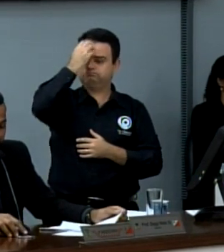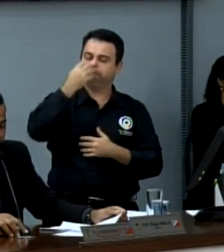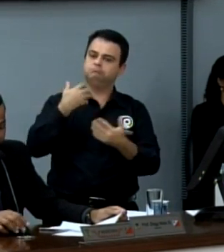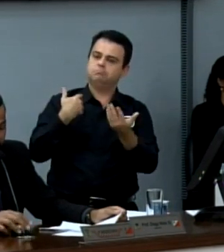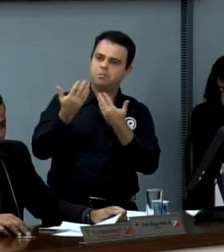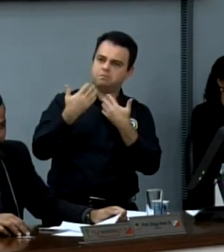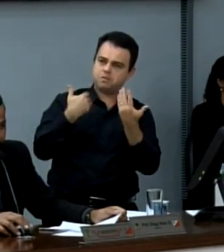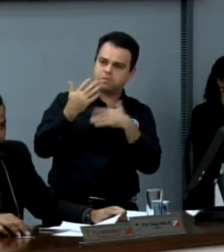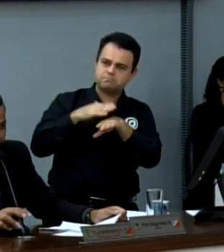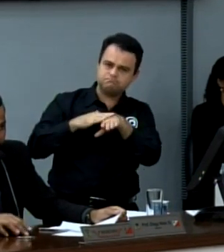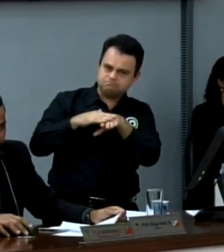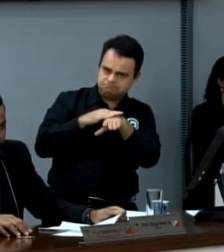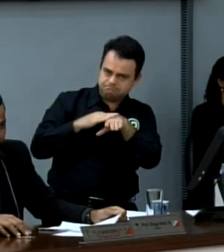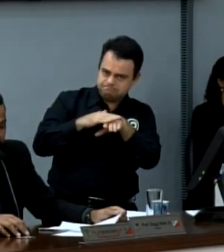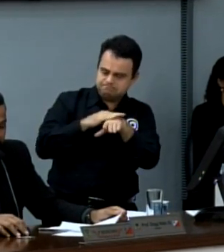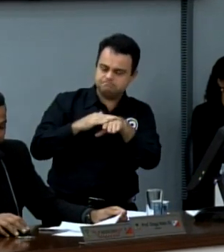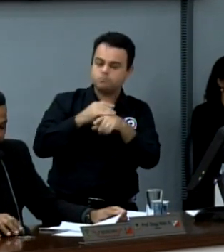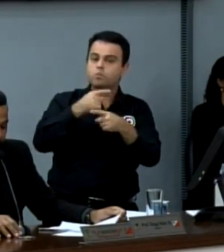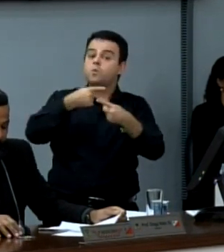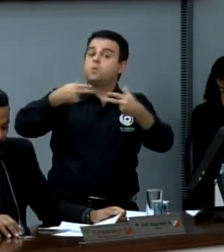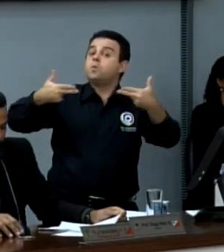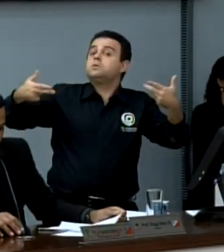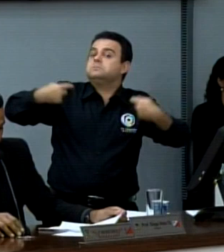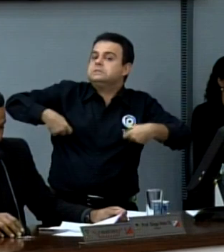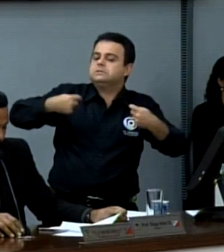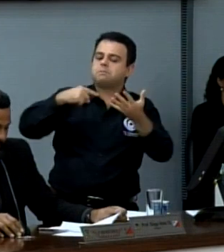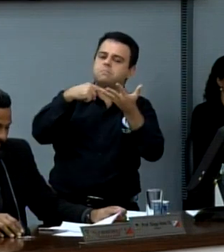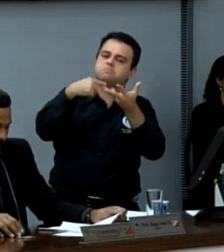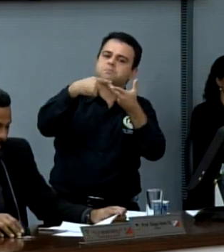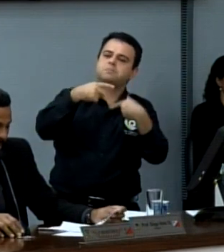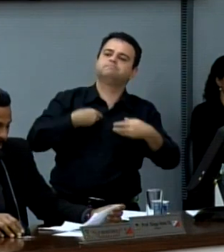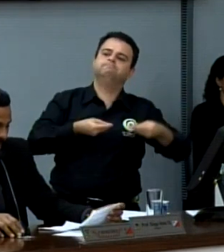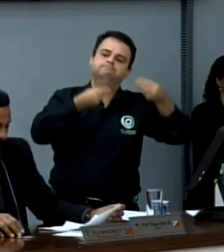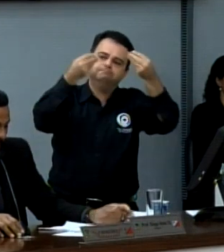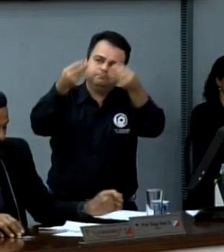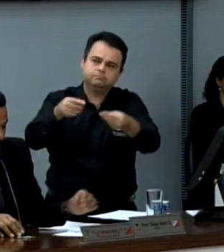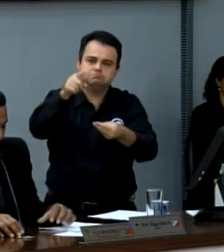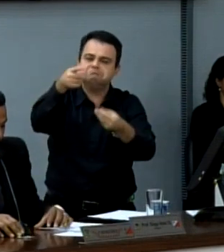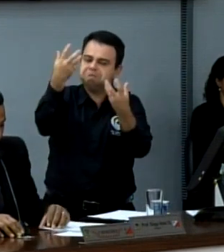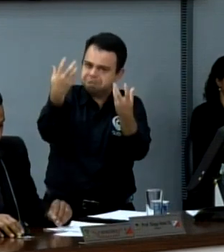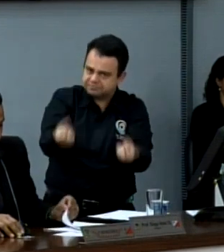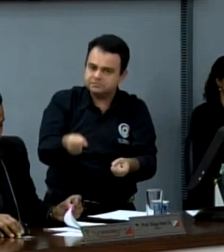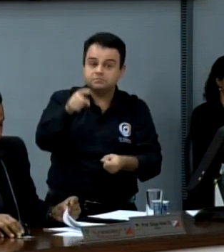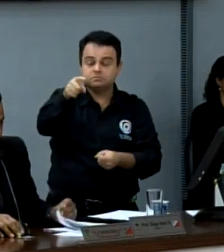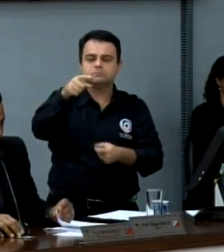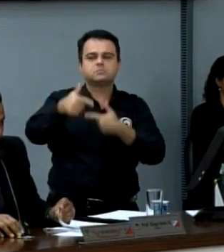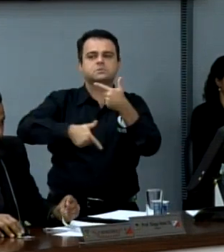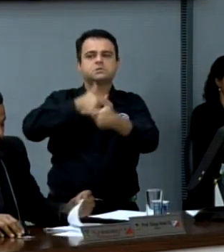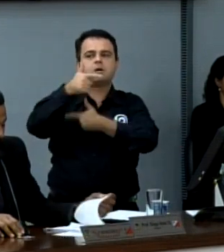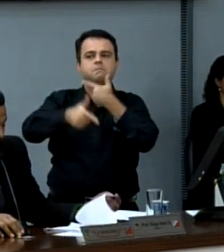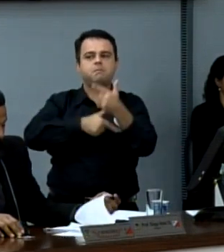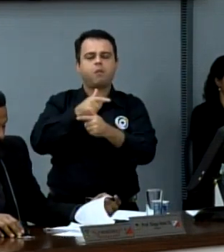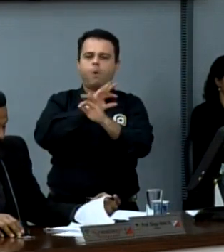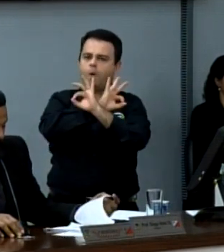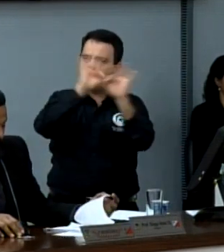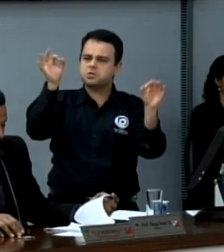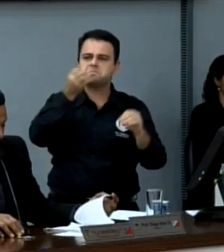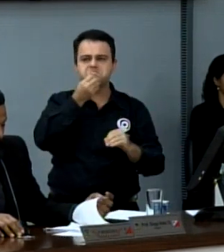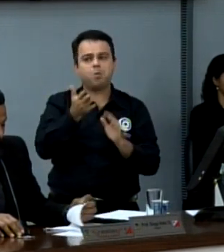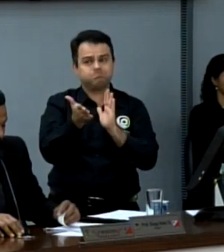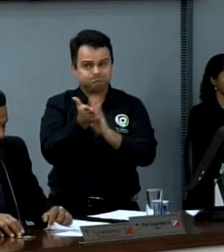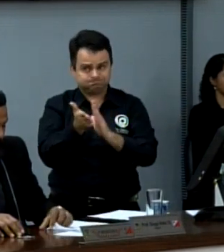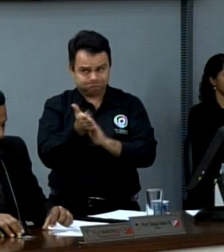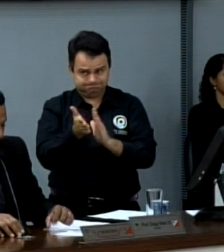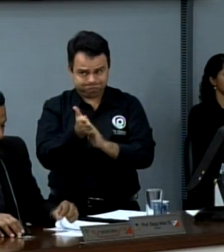na meus pedidos e demandas parabenizar também por todo o trabalho que ele tem feito em nossa cidade e